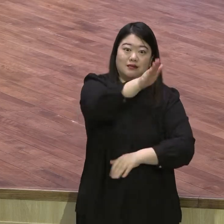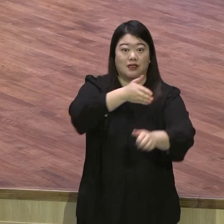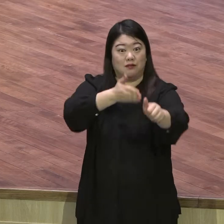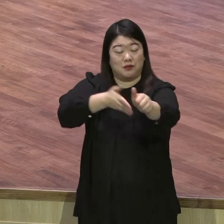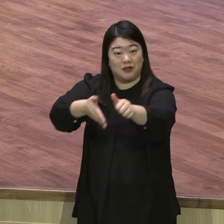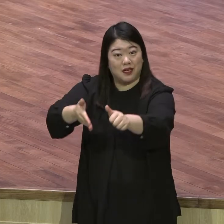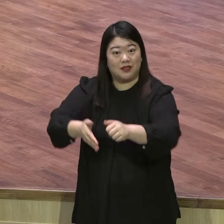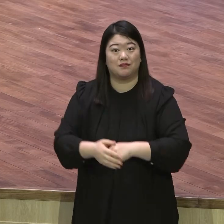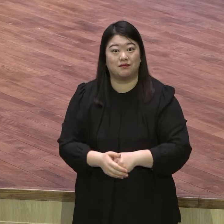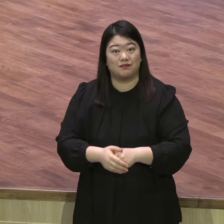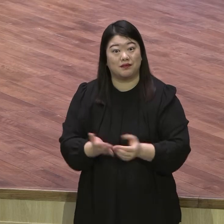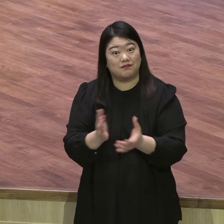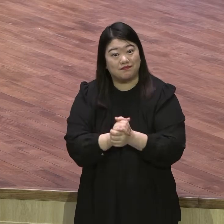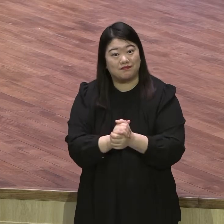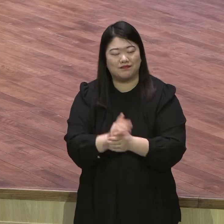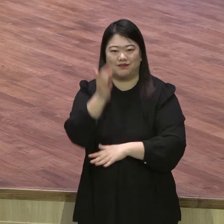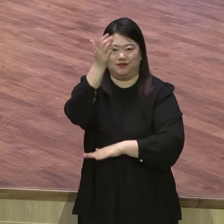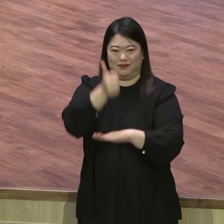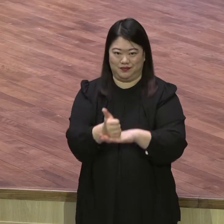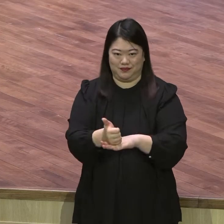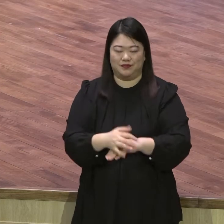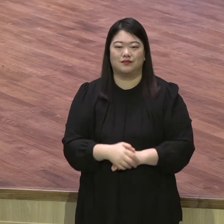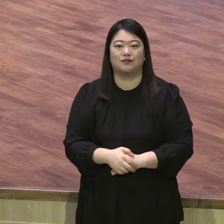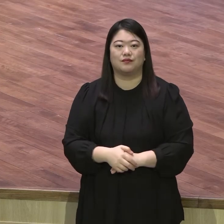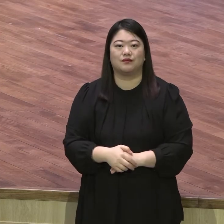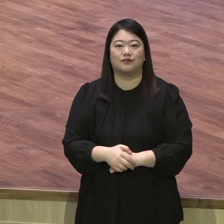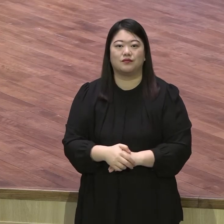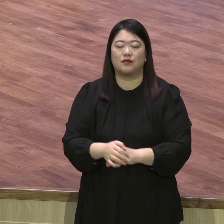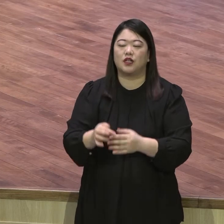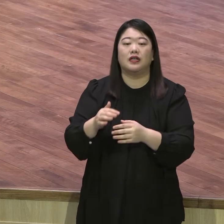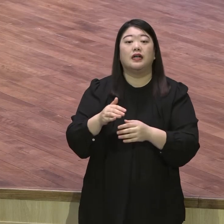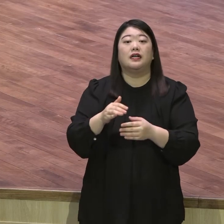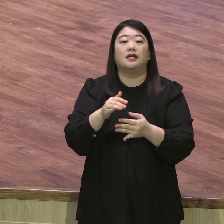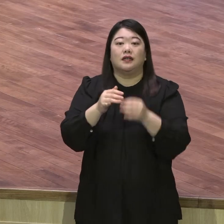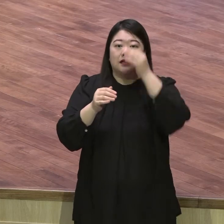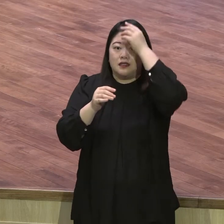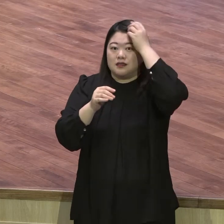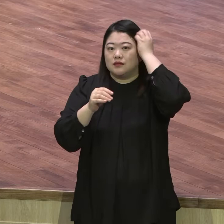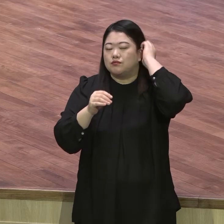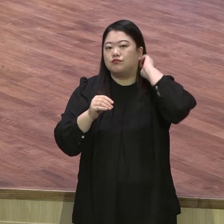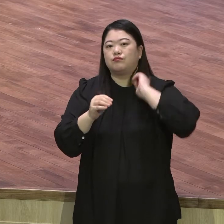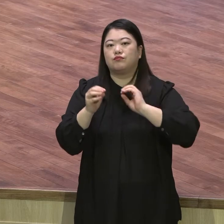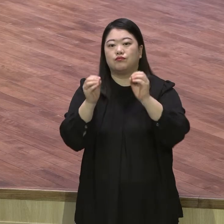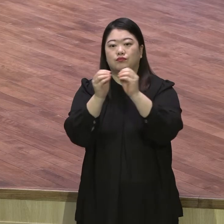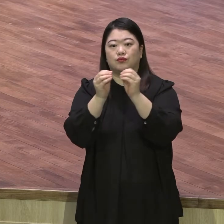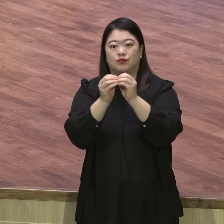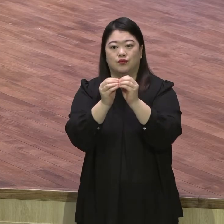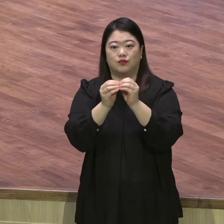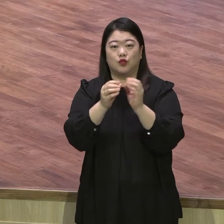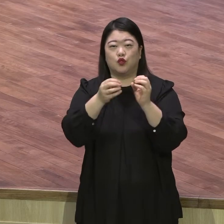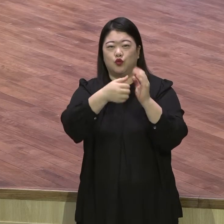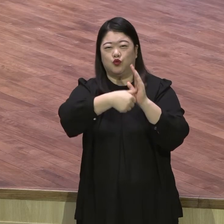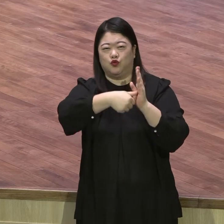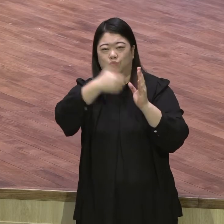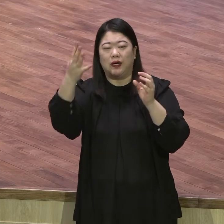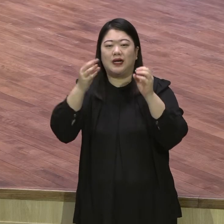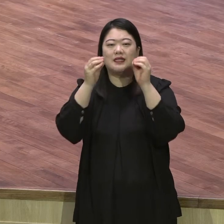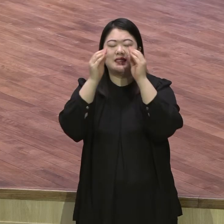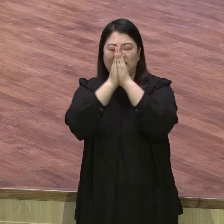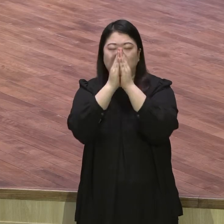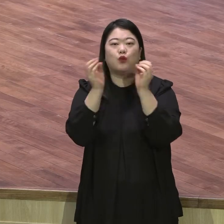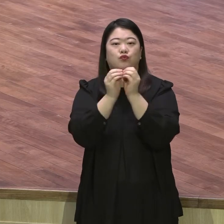결론입니다. 주여 나를 평화의 도구로 서 주소서 라는 유명한 기도문이